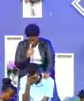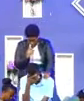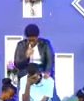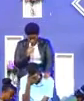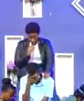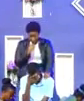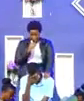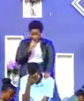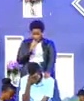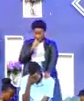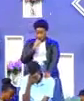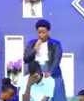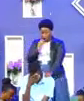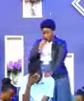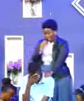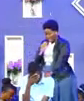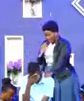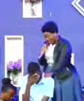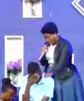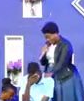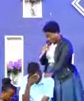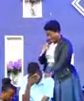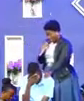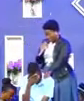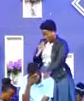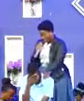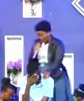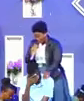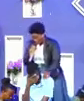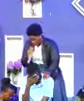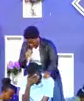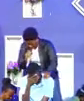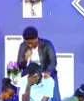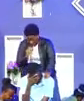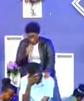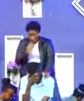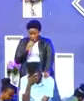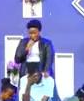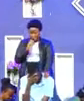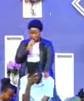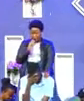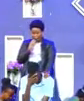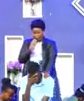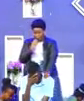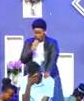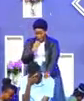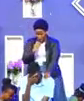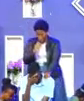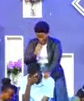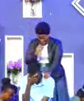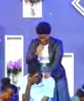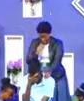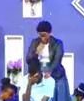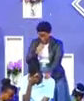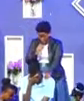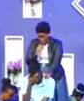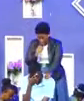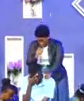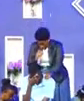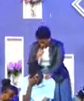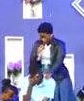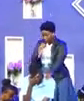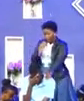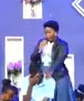ez'omwoyo, siba mukyala ono enkoba ez'omwoyo. Siba mutume nkoba ezo